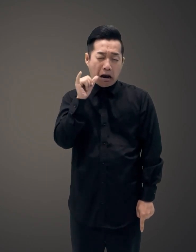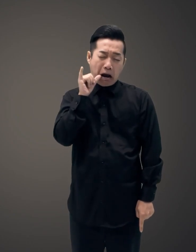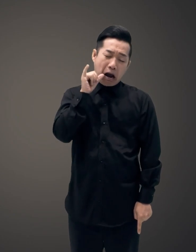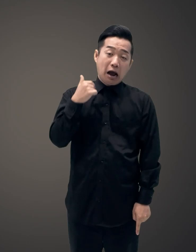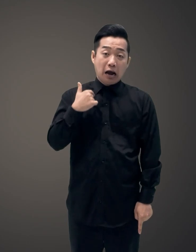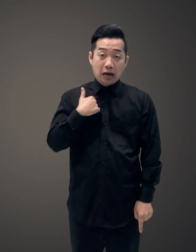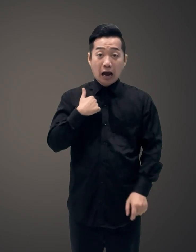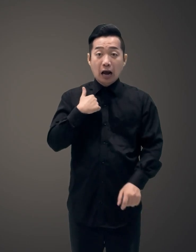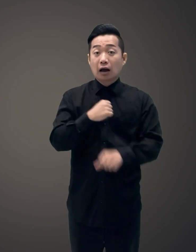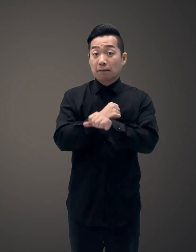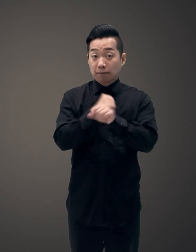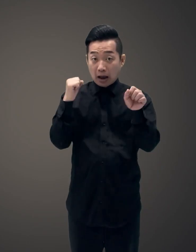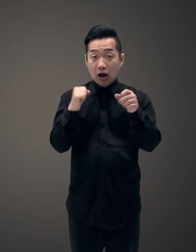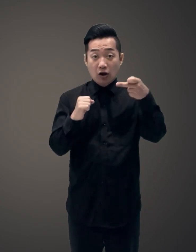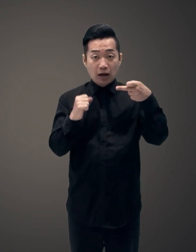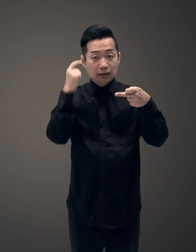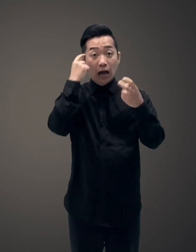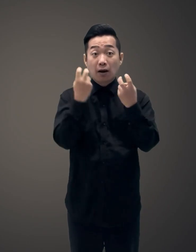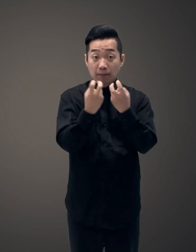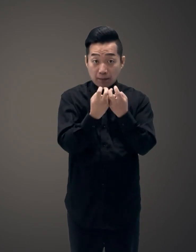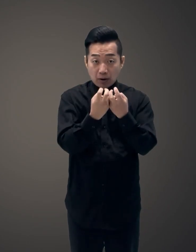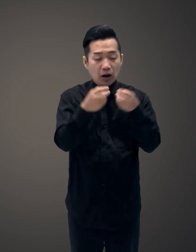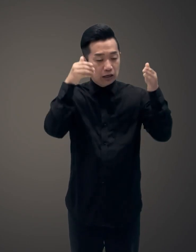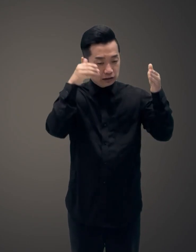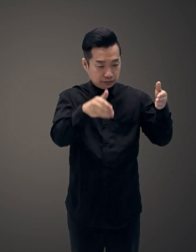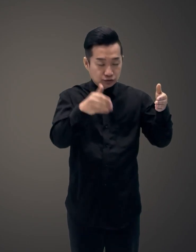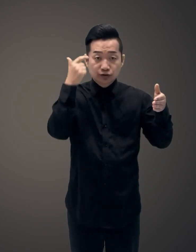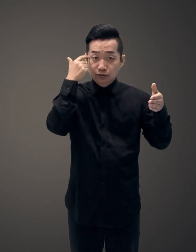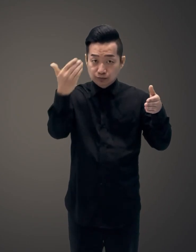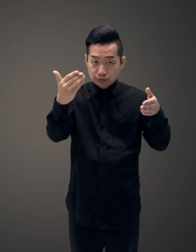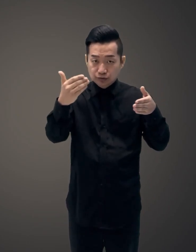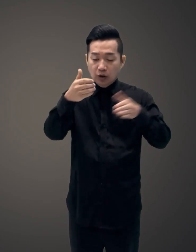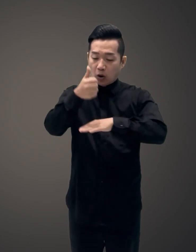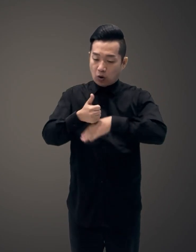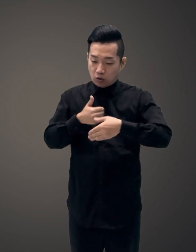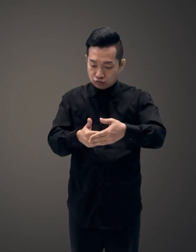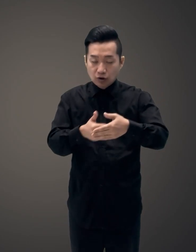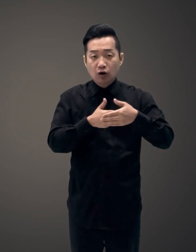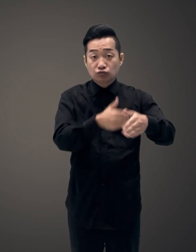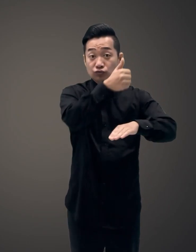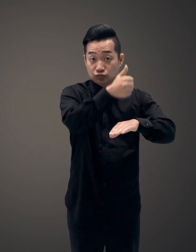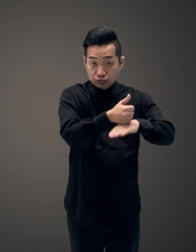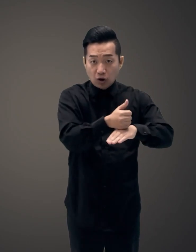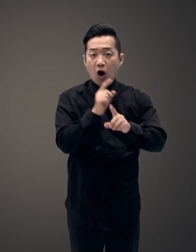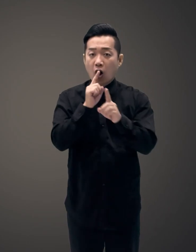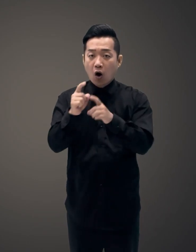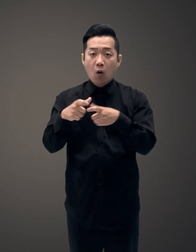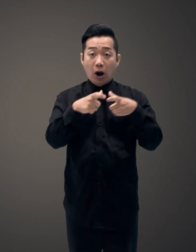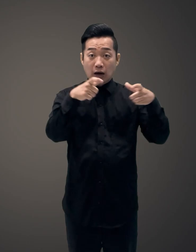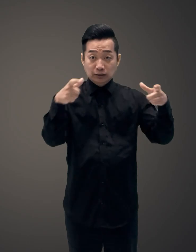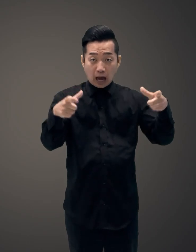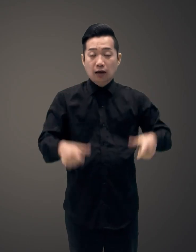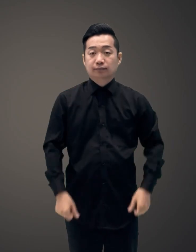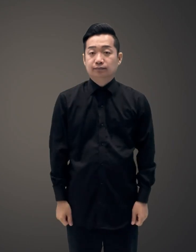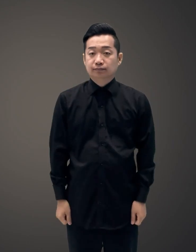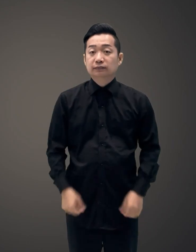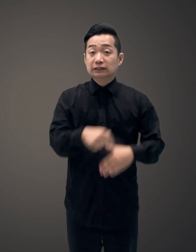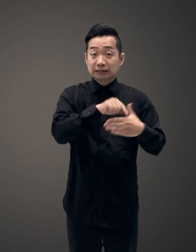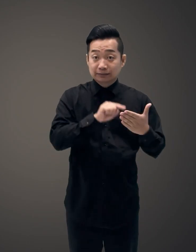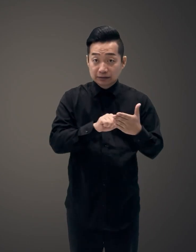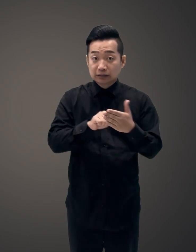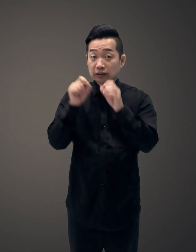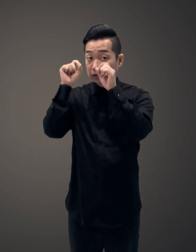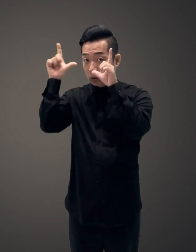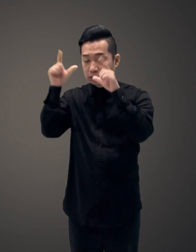자유롭게 할 12가지 생각법을 집중, 질문, 연역, 귀납, 언어 확장,